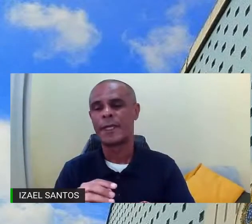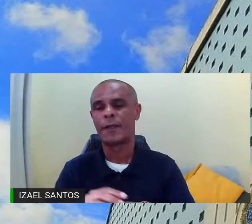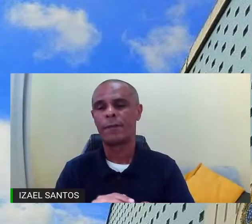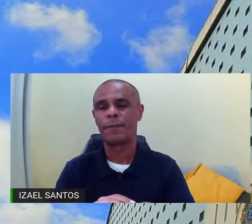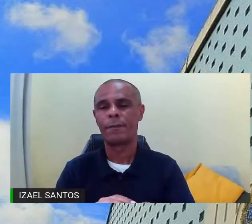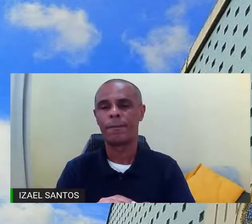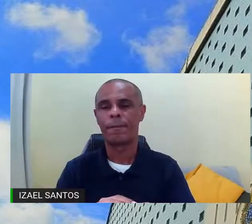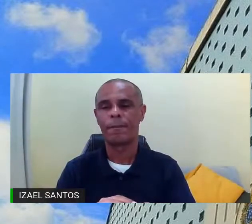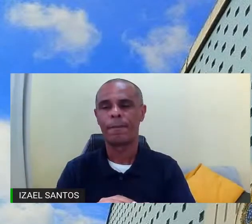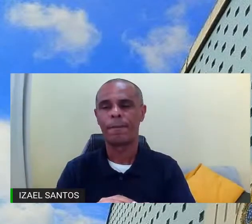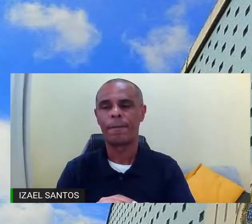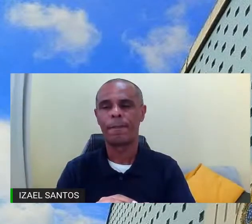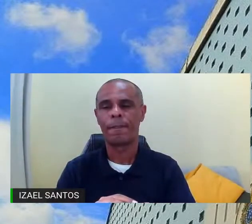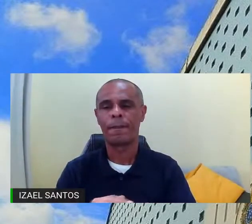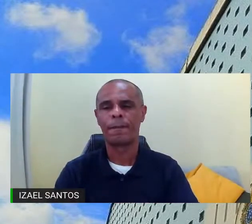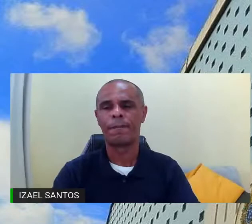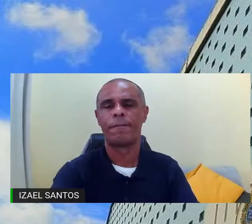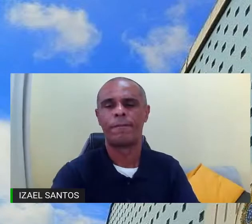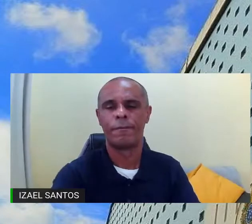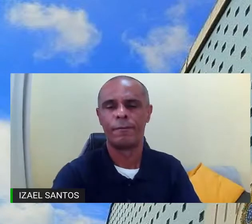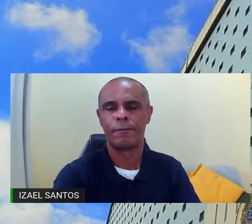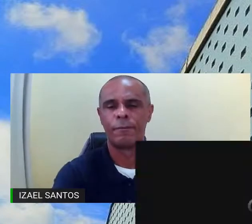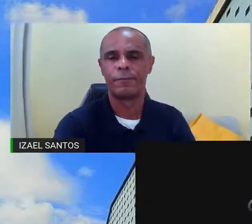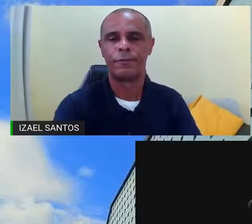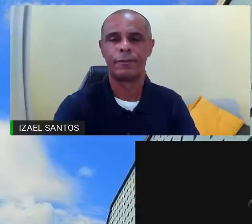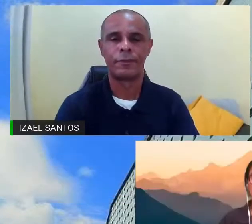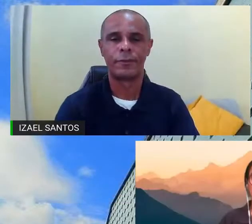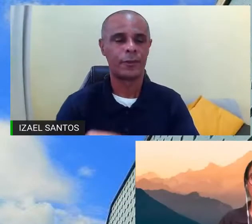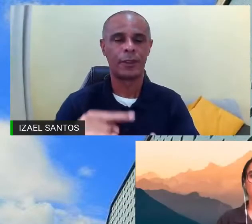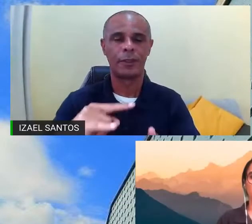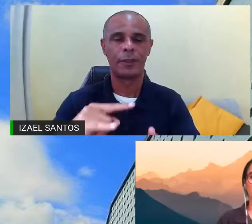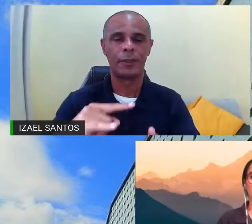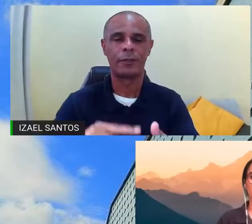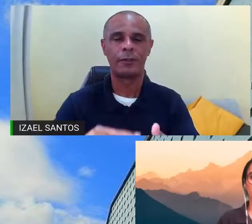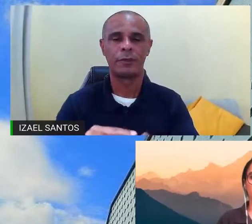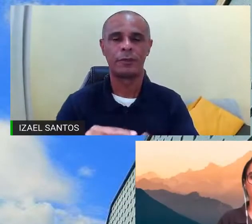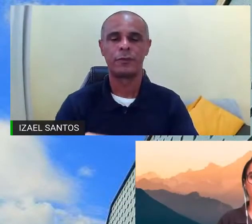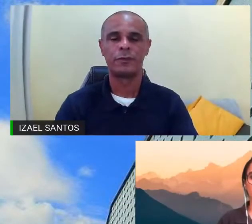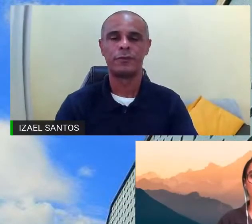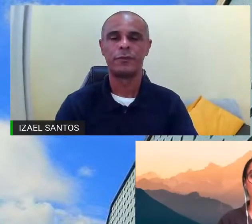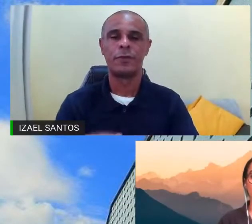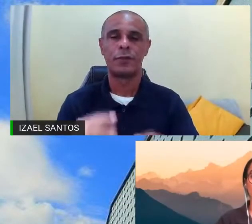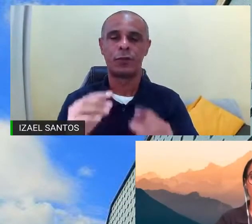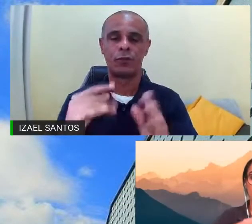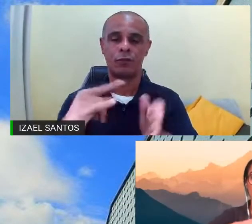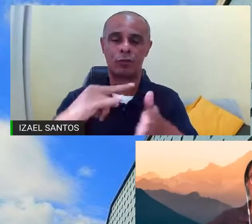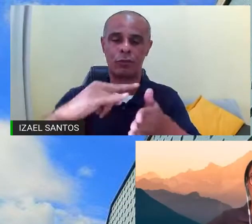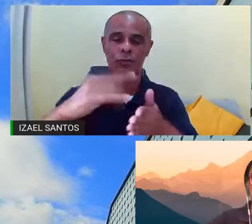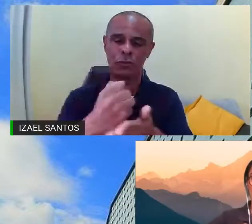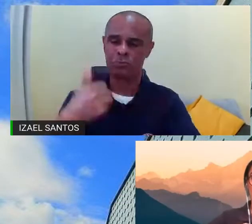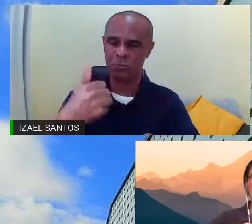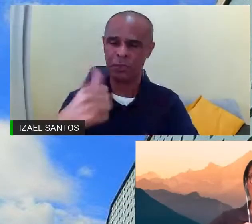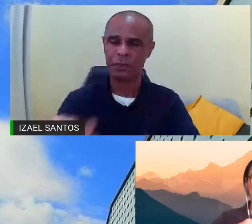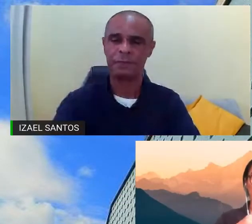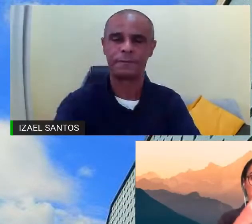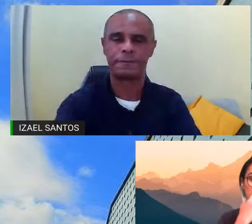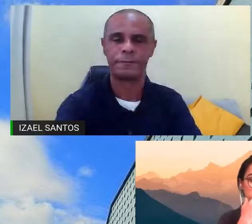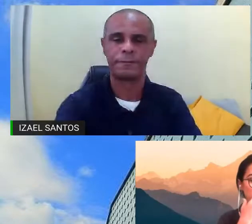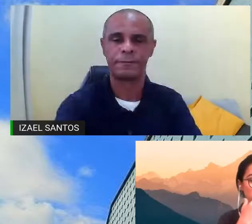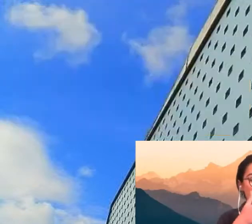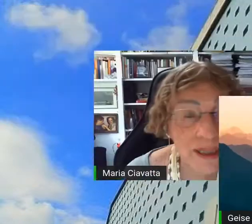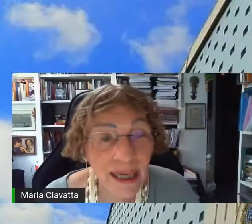legalizado de forma elegante neste documento. É um documento bonito. Eu não analiso o documento